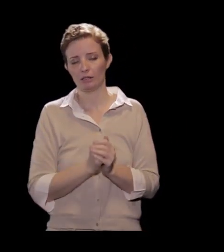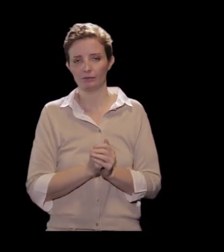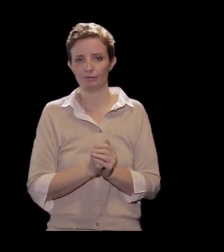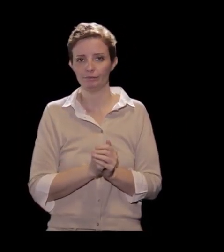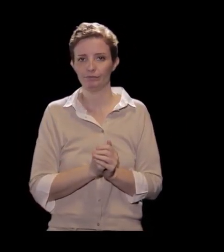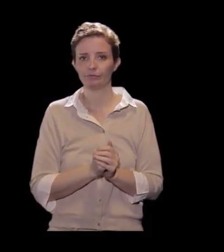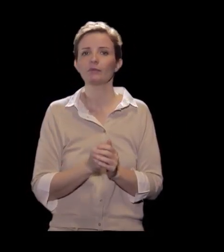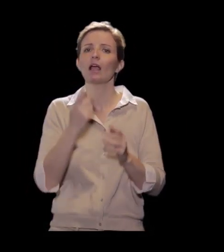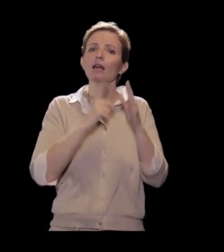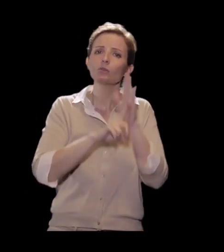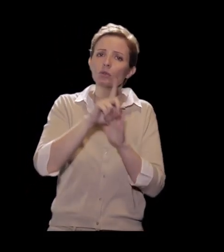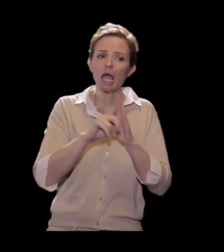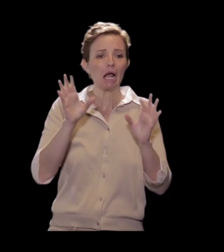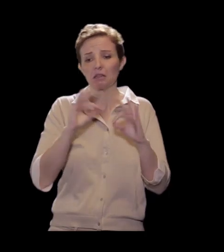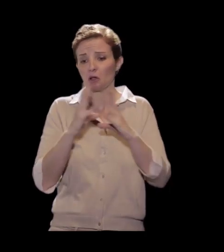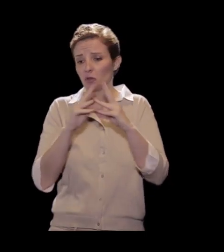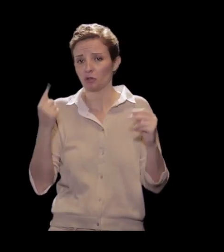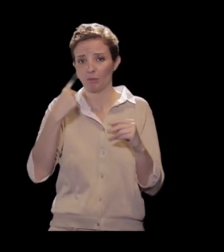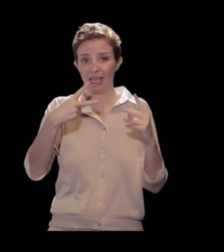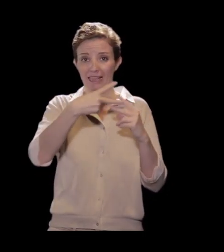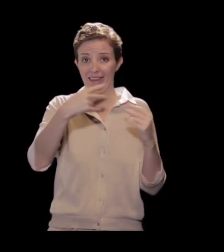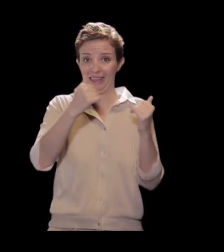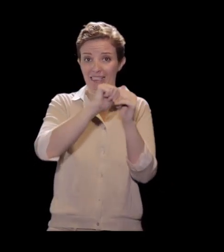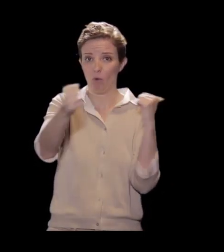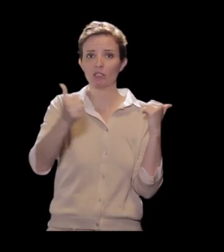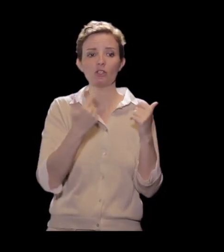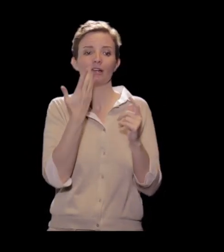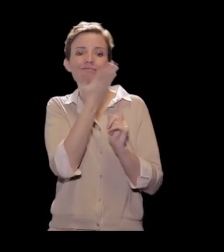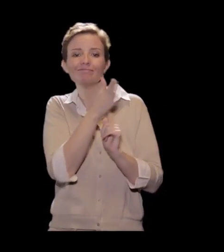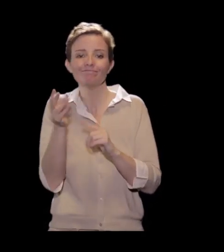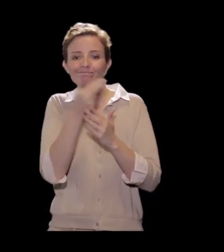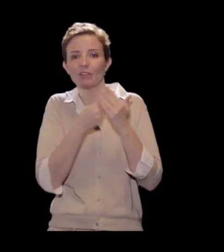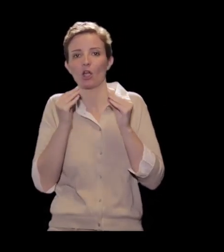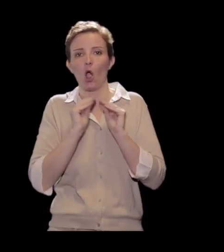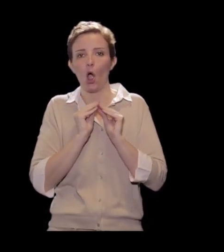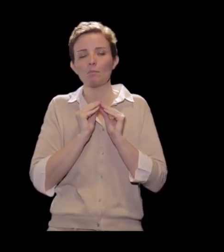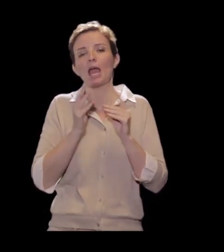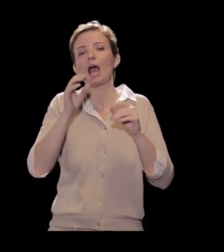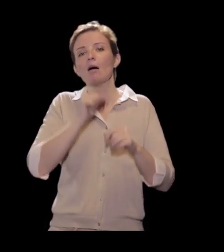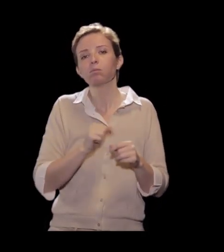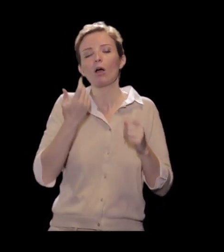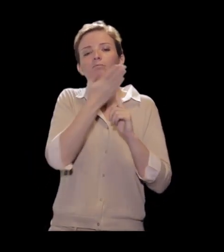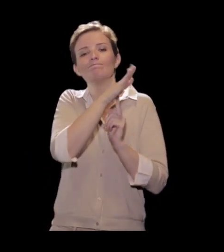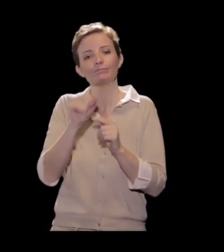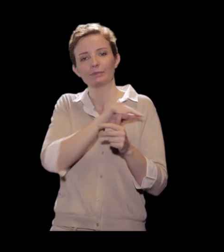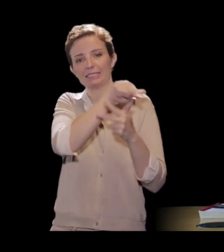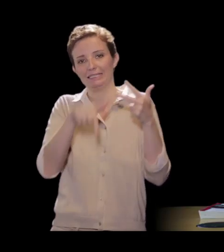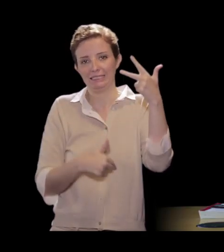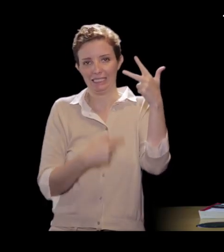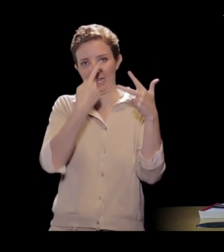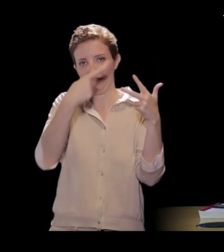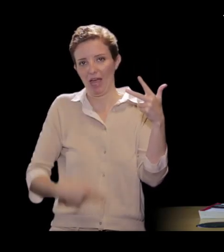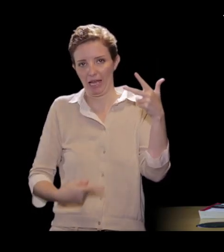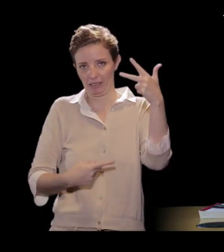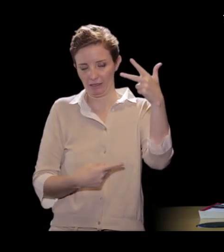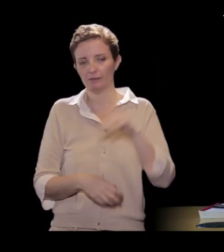risultati quindi le soluzioni di una this equazione ora possono essere rappresentate diciamo per convenzioni in tre modalità differenti quindi pensiamo